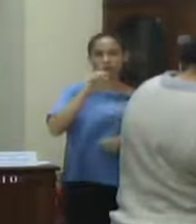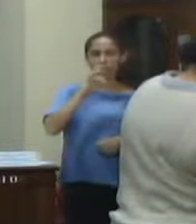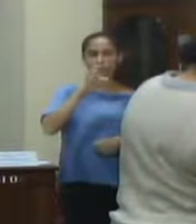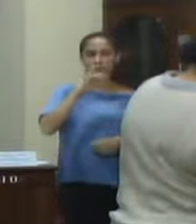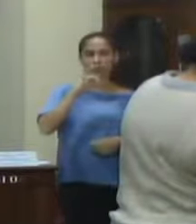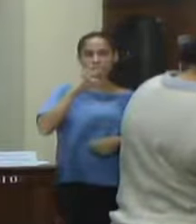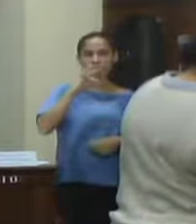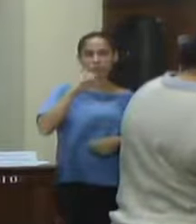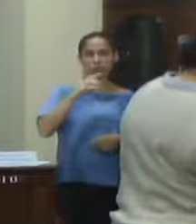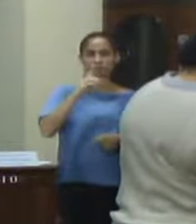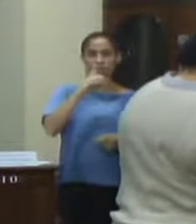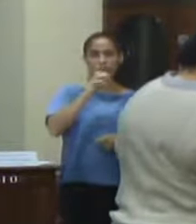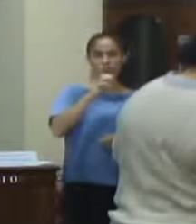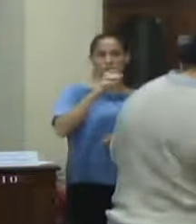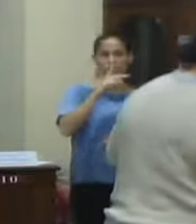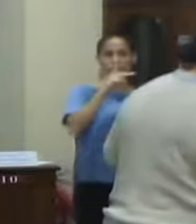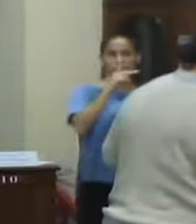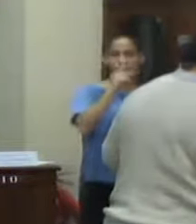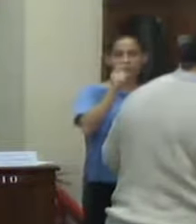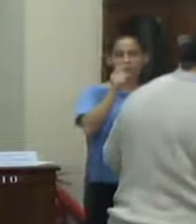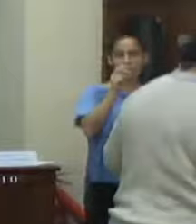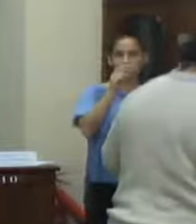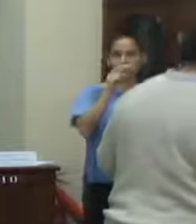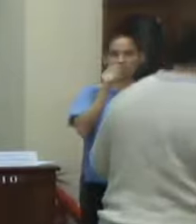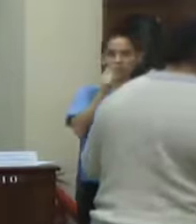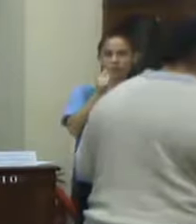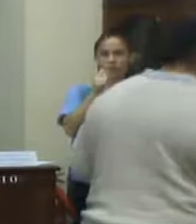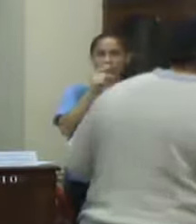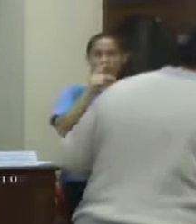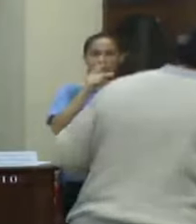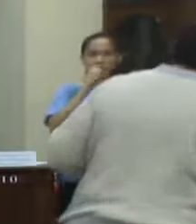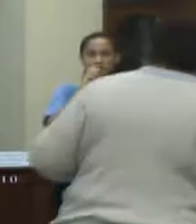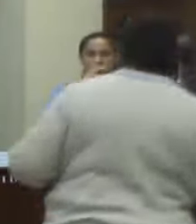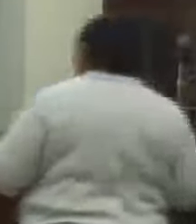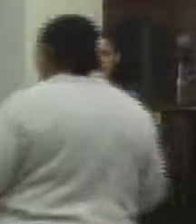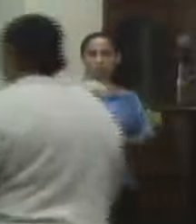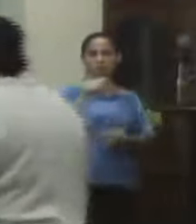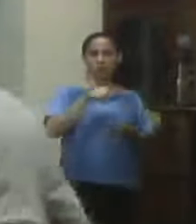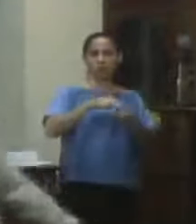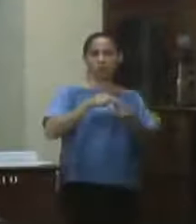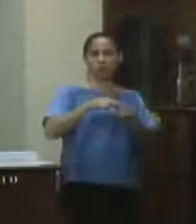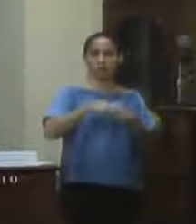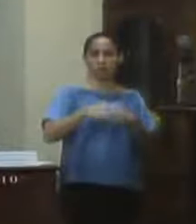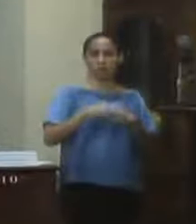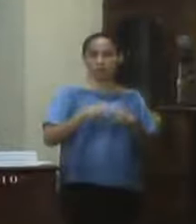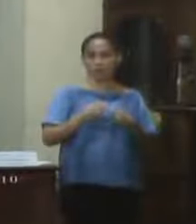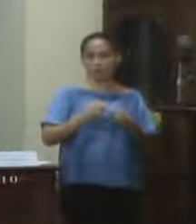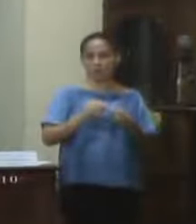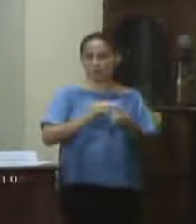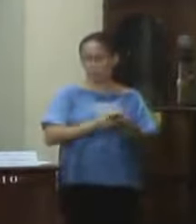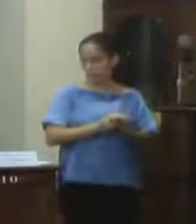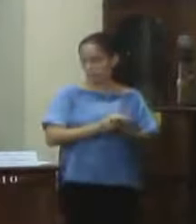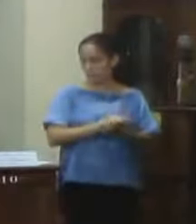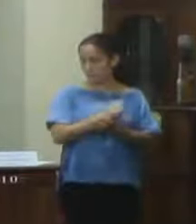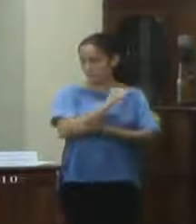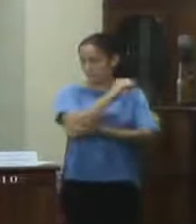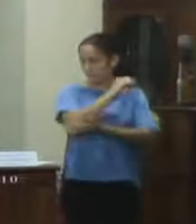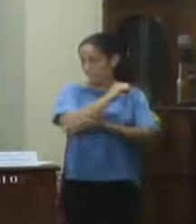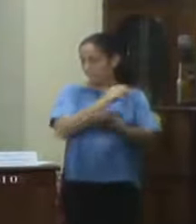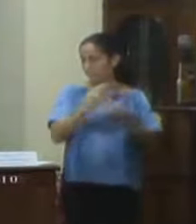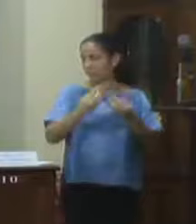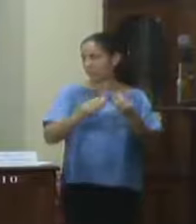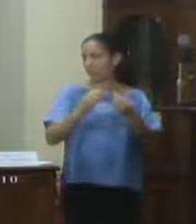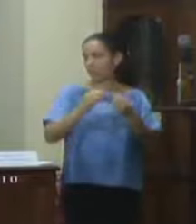de Rio Preto. Parágrafo 1º. São objetivos das ações a serem desenvolvidas o estabelecimento da cooperação entre as partes para aquisição de